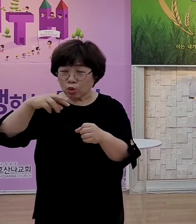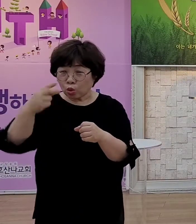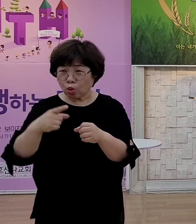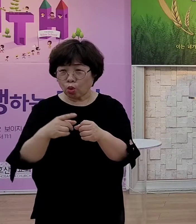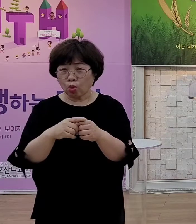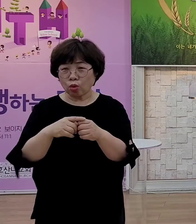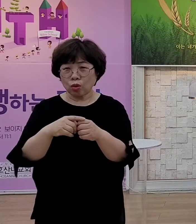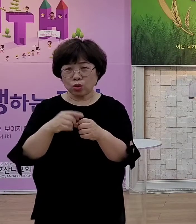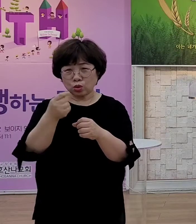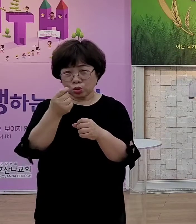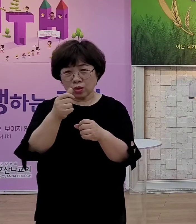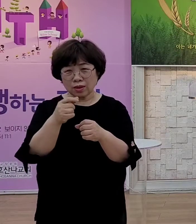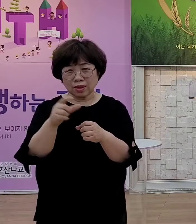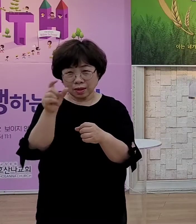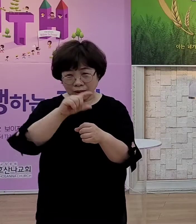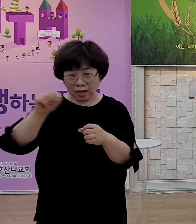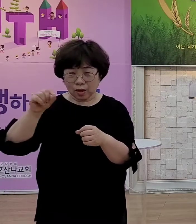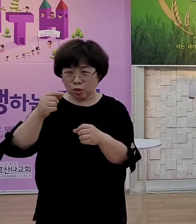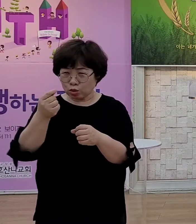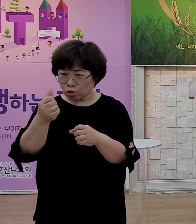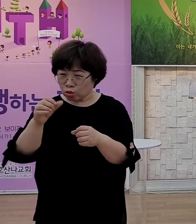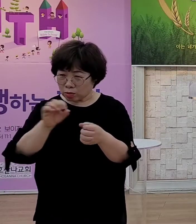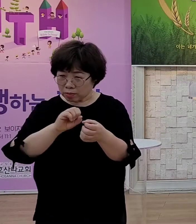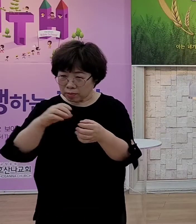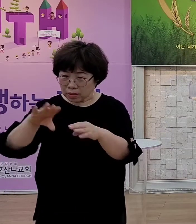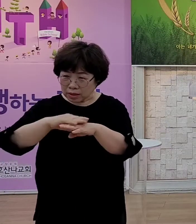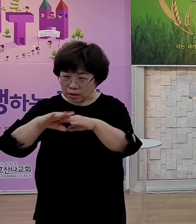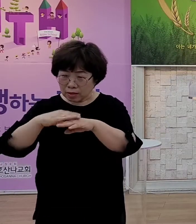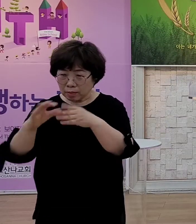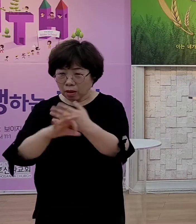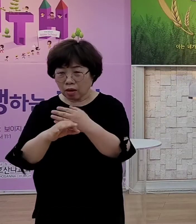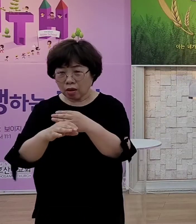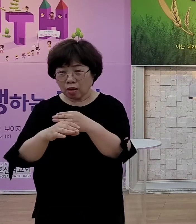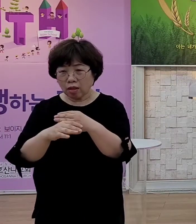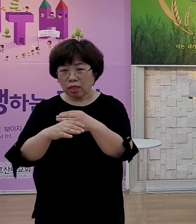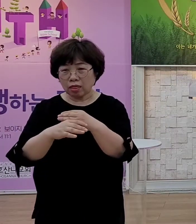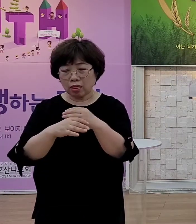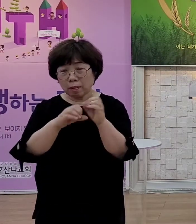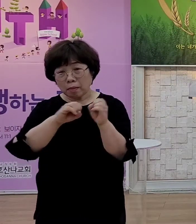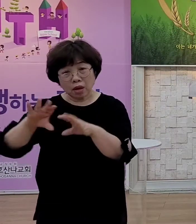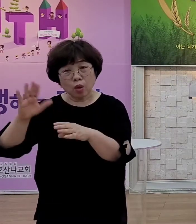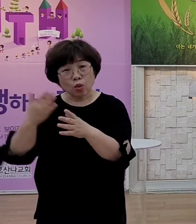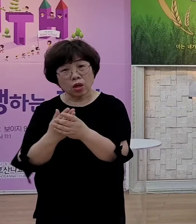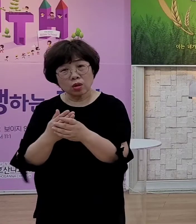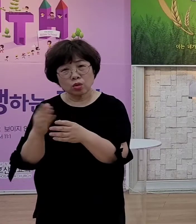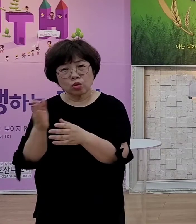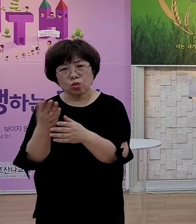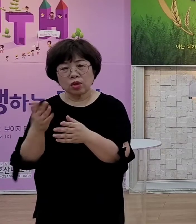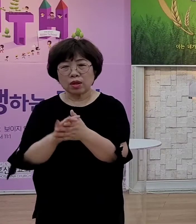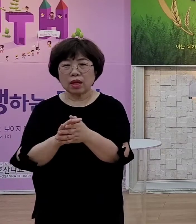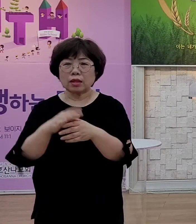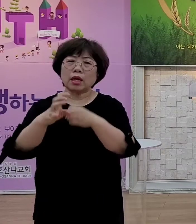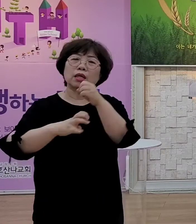그런 기적 같은 삶을 살면서도 그들은 감사와 기쁨과 행복이 아니었다는 거예요.